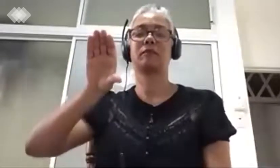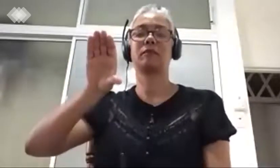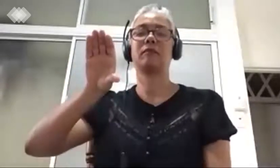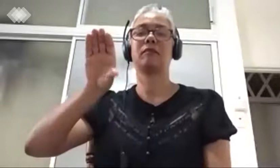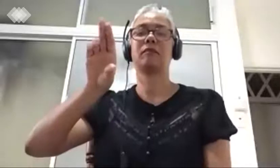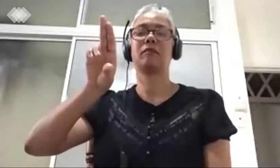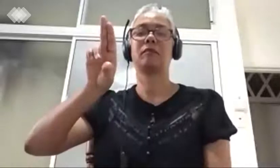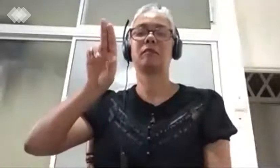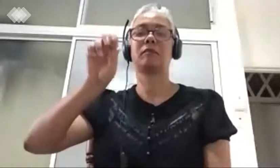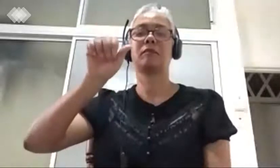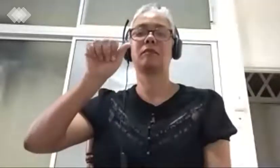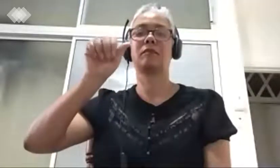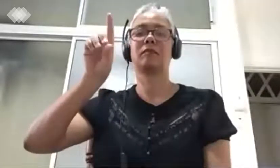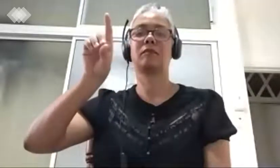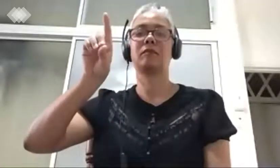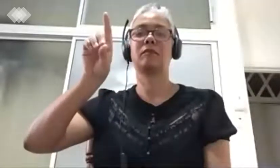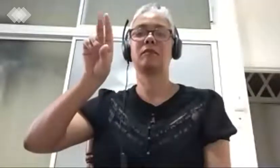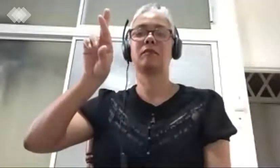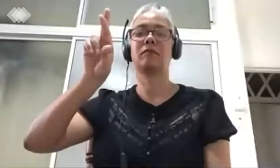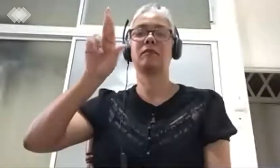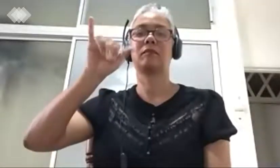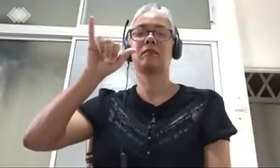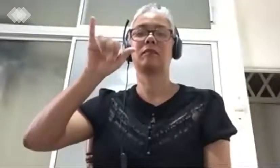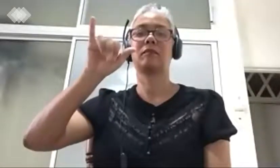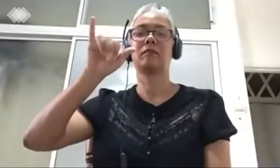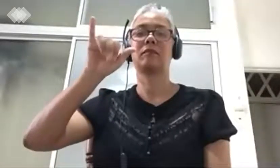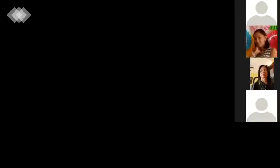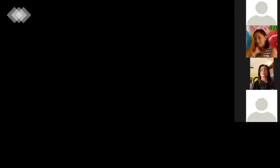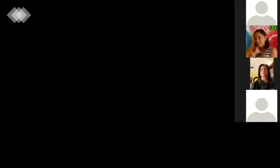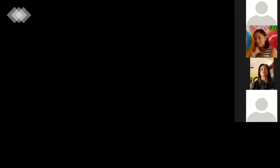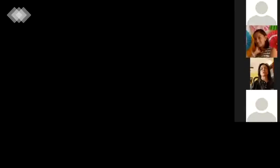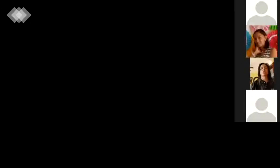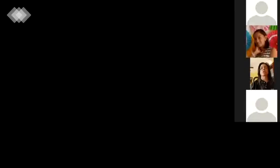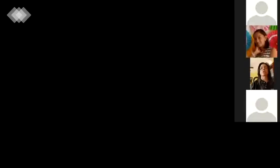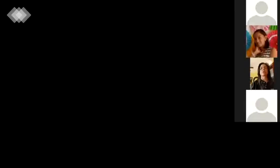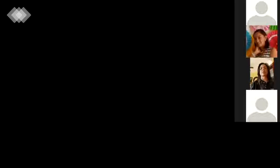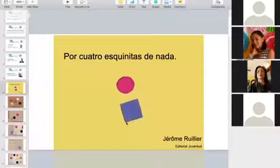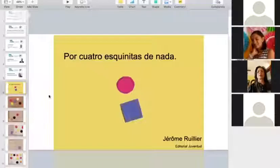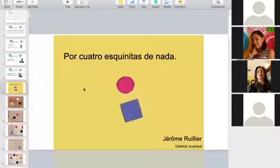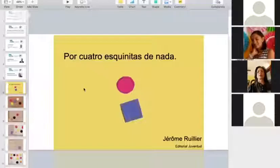quiero compartirla con ustedes, que es un poco como la situación que se da con la persona sorda.